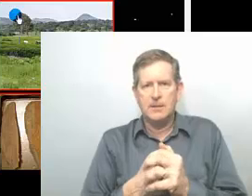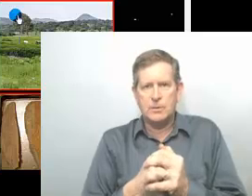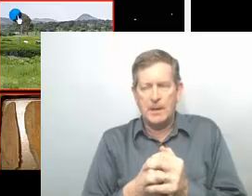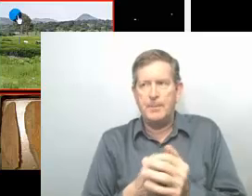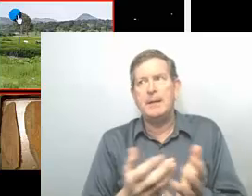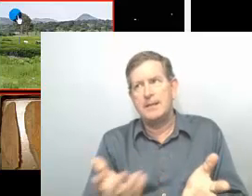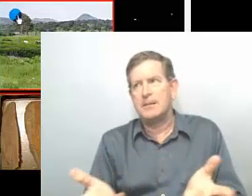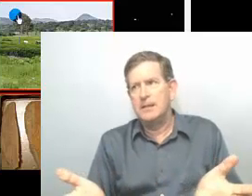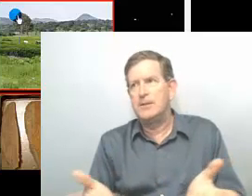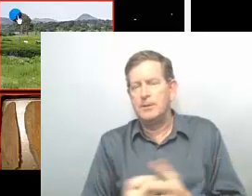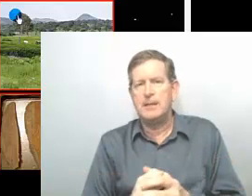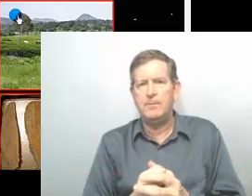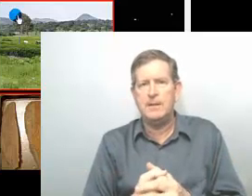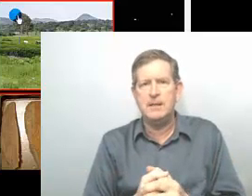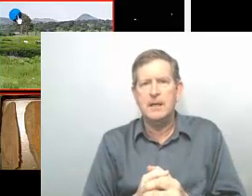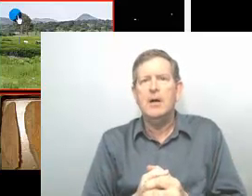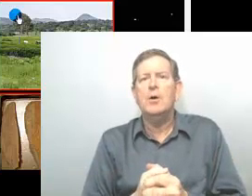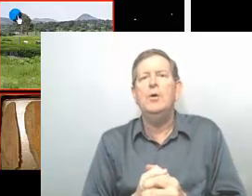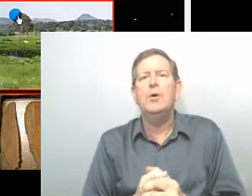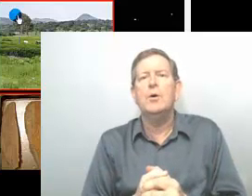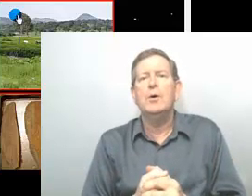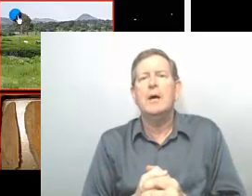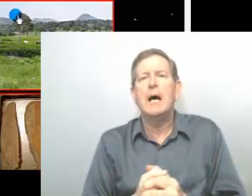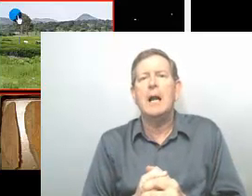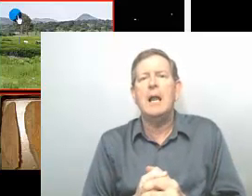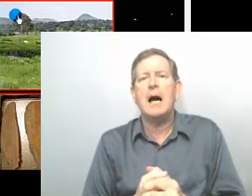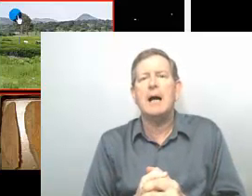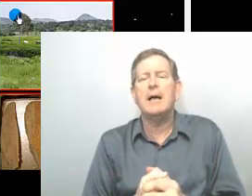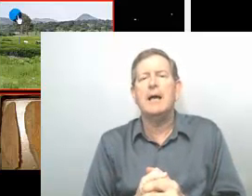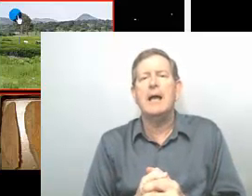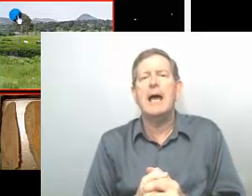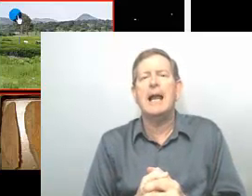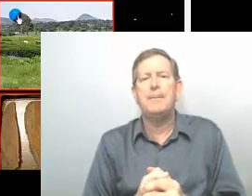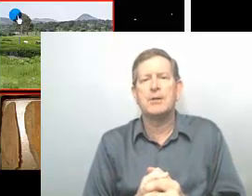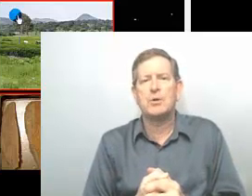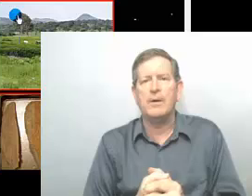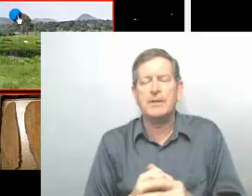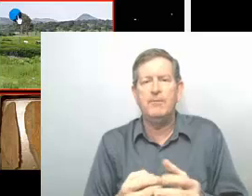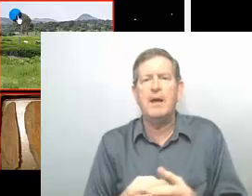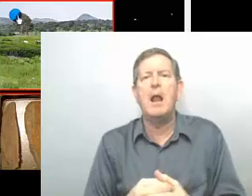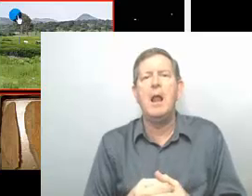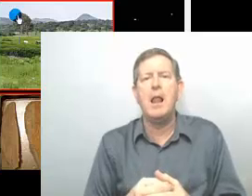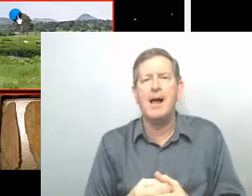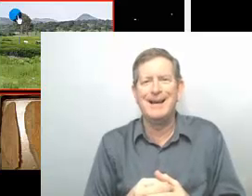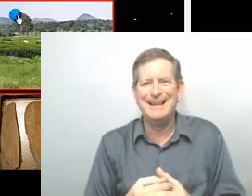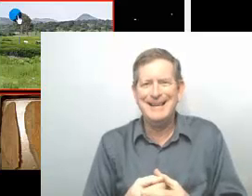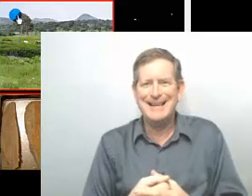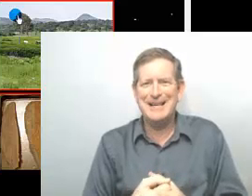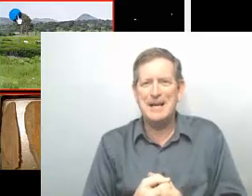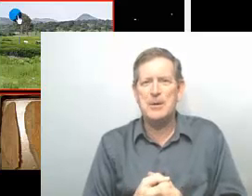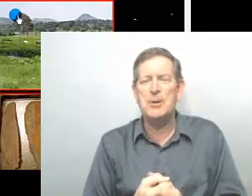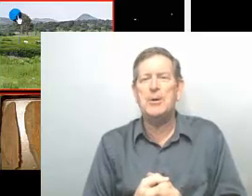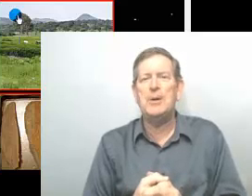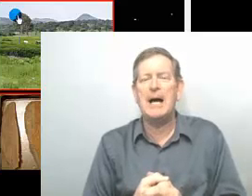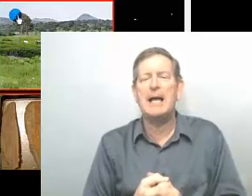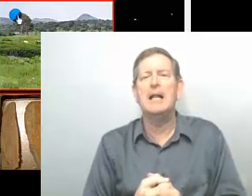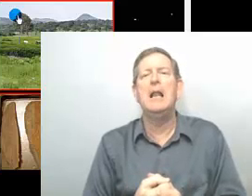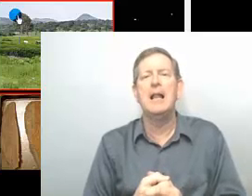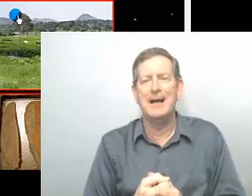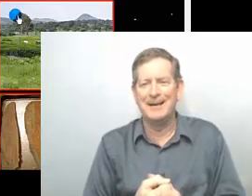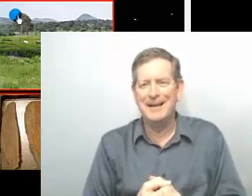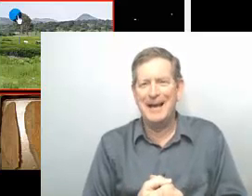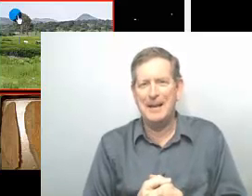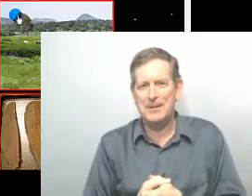existe ce qu'on appelle les articles définis, le, la et l'apostrophe, ce qui fait le, la